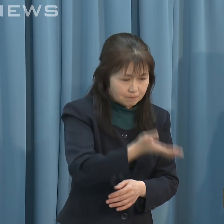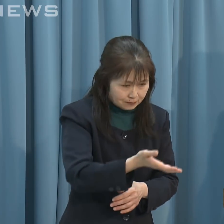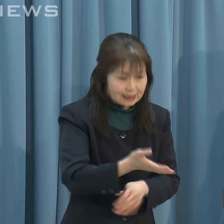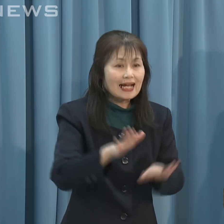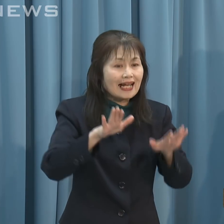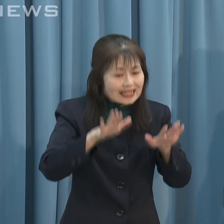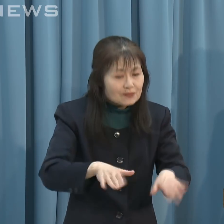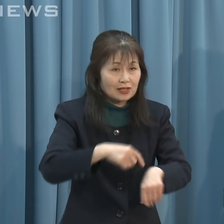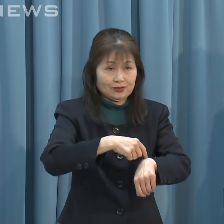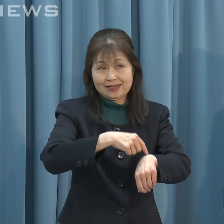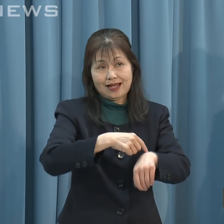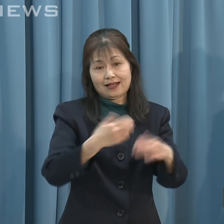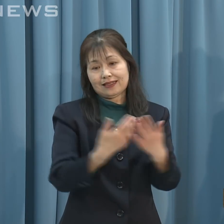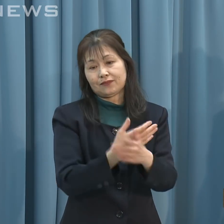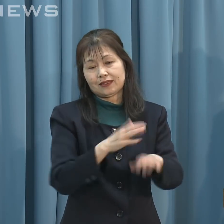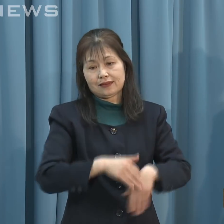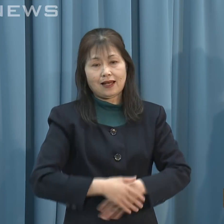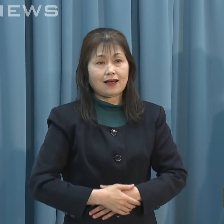ございます。